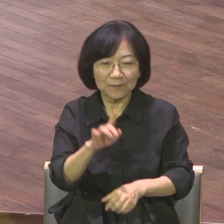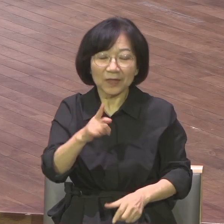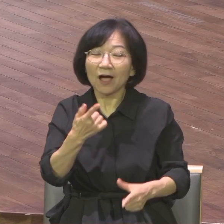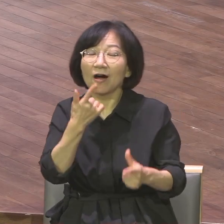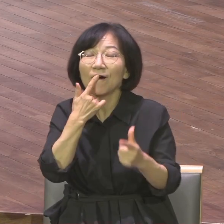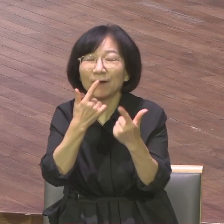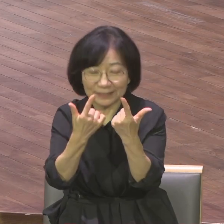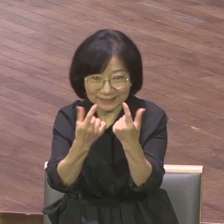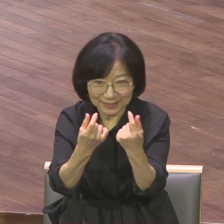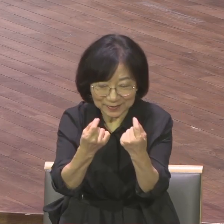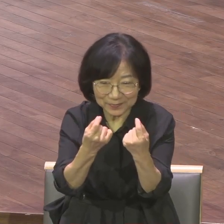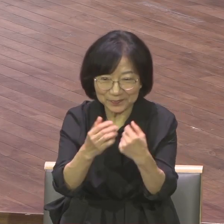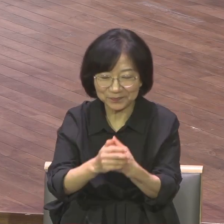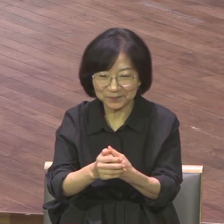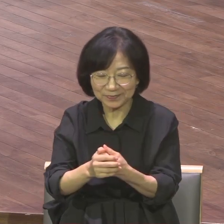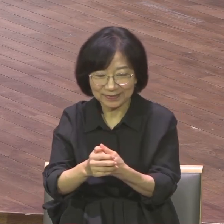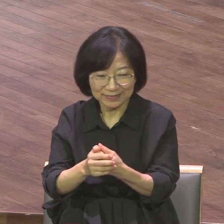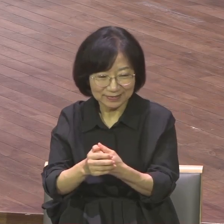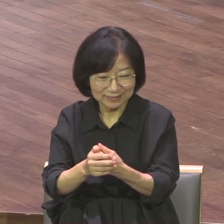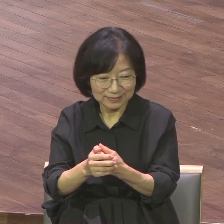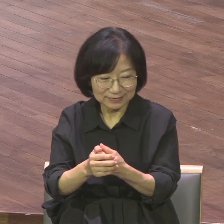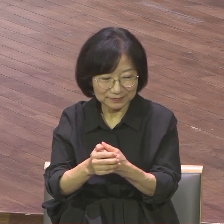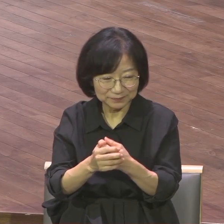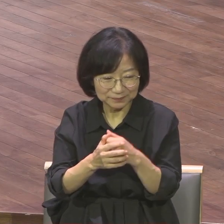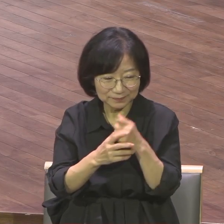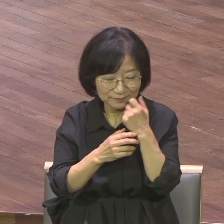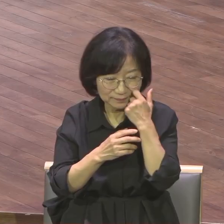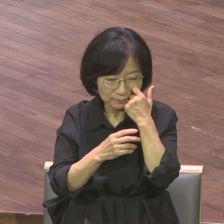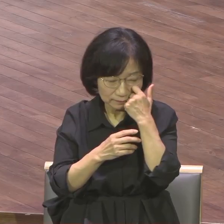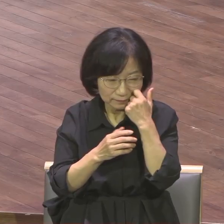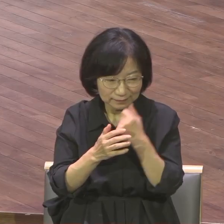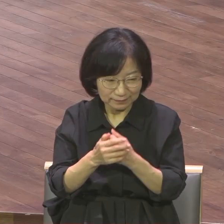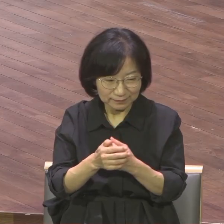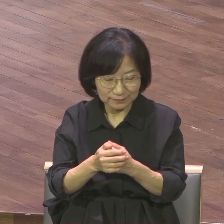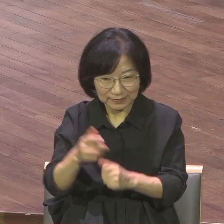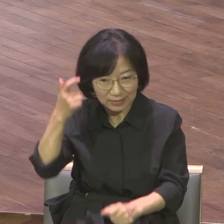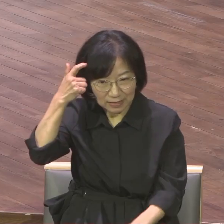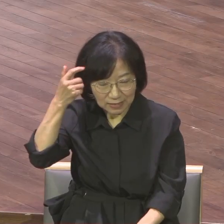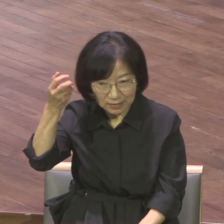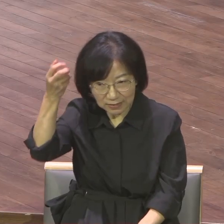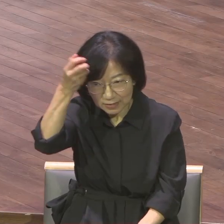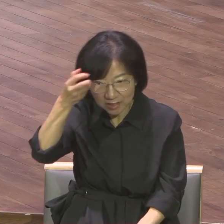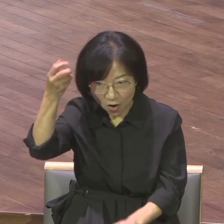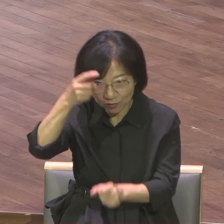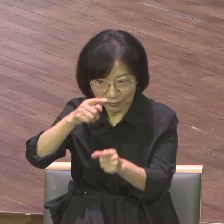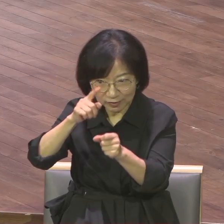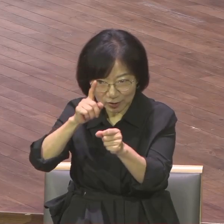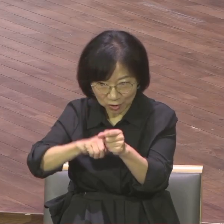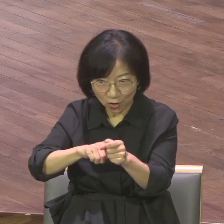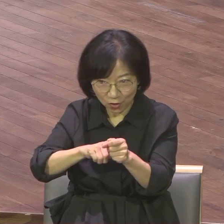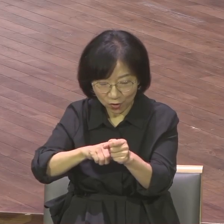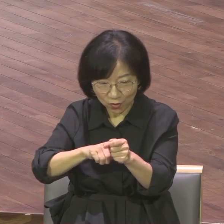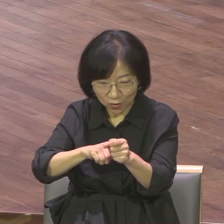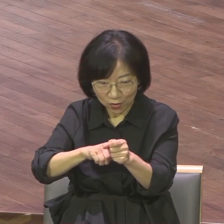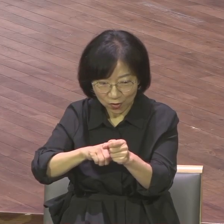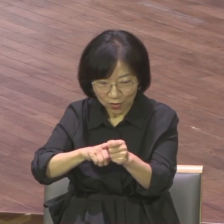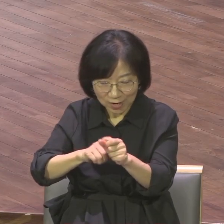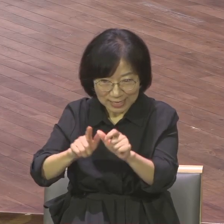이 해상도가 높은 것에는 관심이 많은데 영적인 삶의 해상도를 높이기